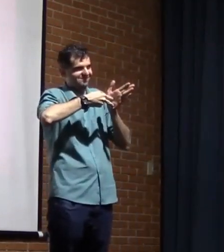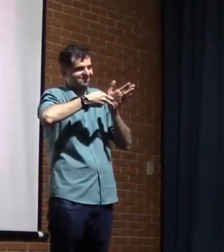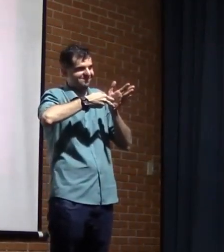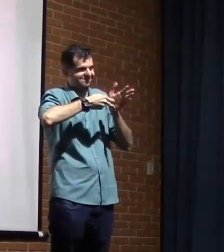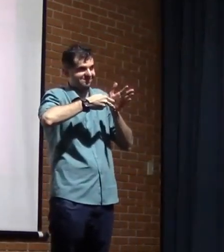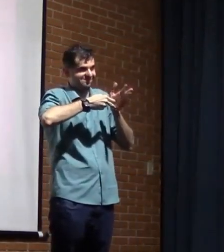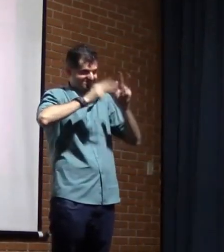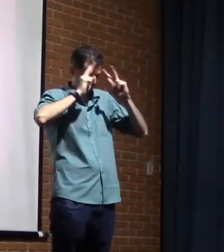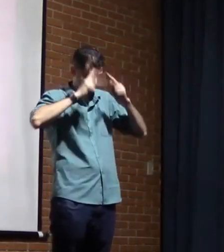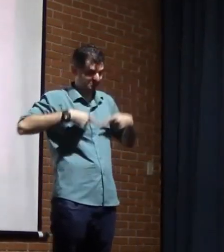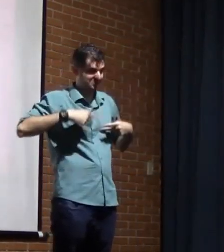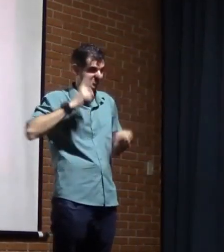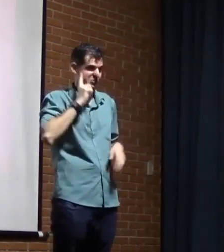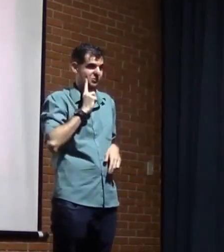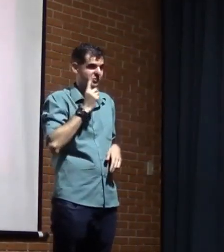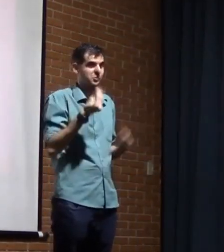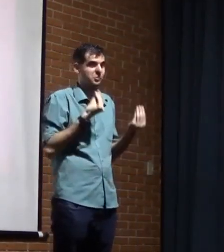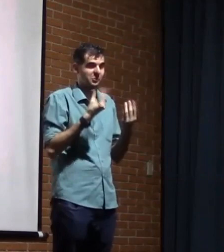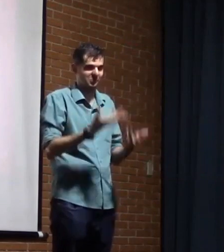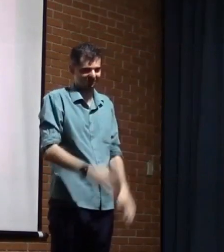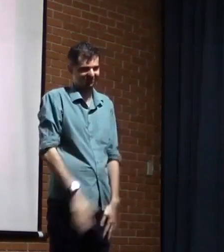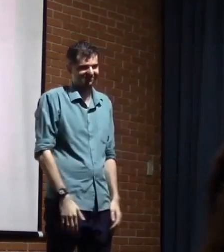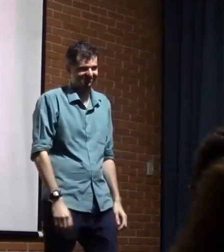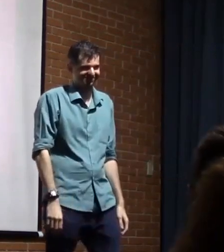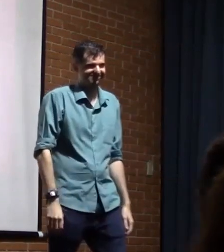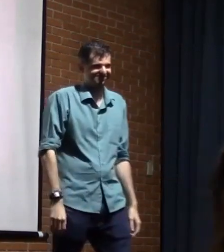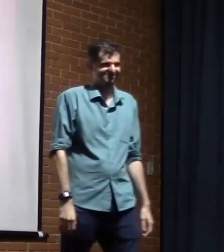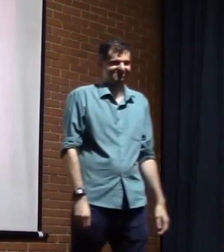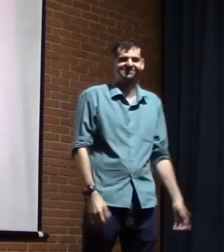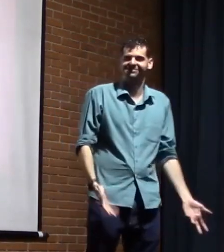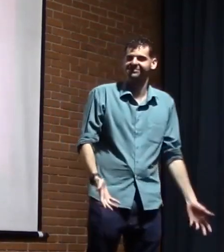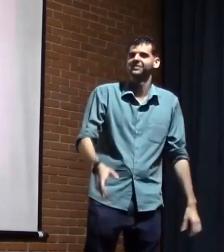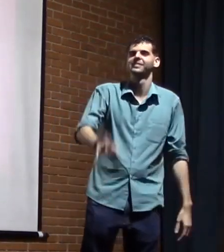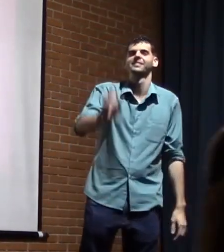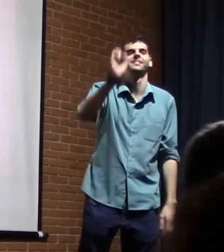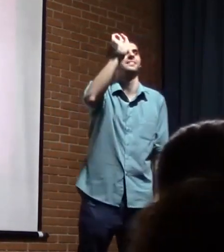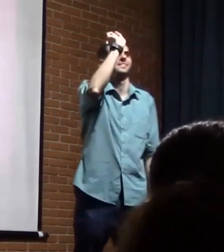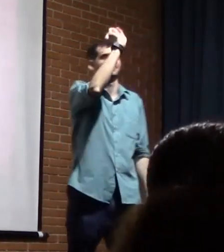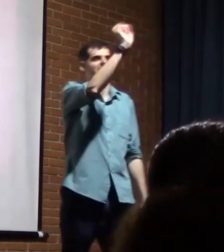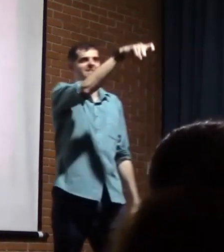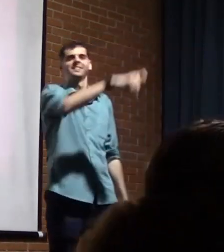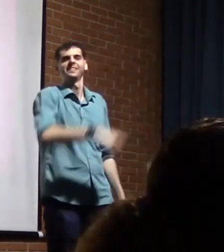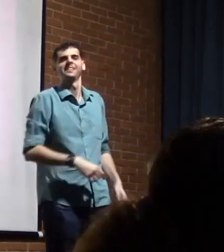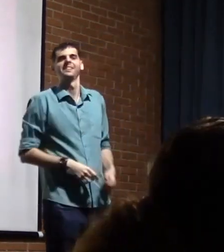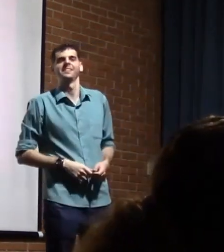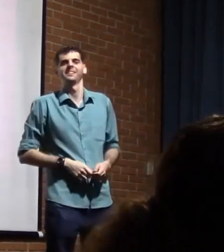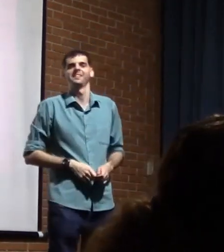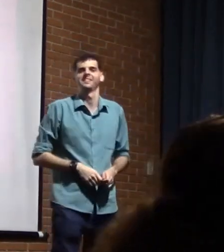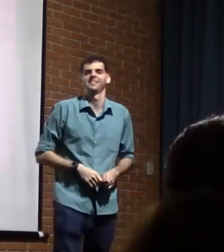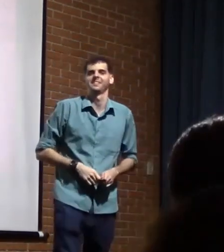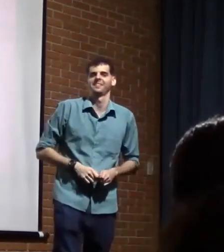o seu significado, né? E olhar o sujeito surdo, né? Como é que o sujeito surdo está inserido nessa Constituição.